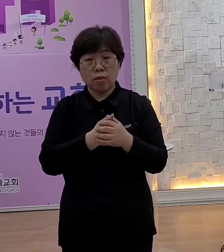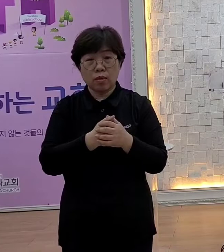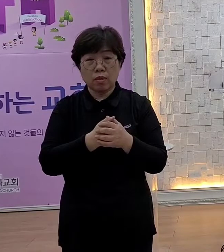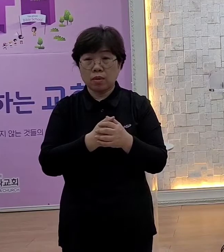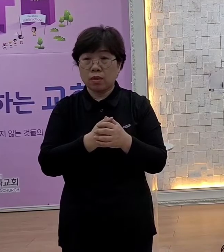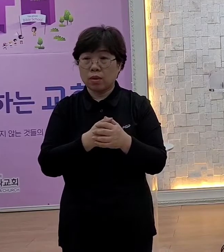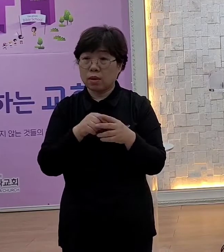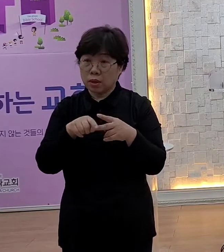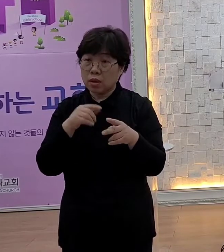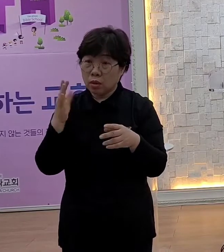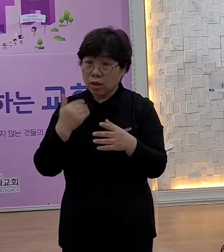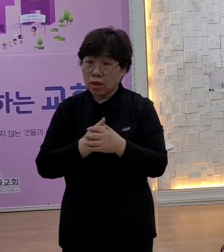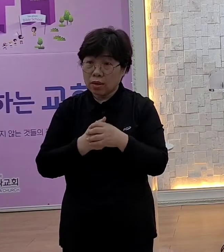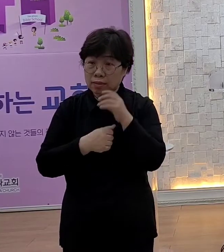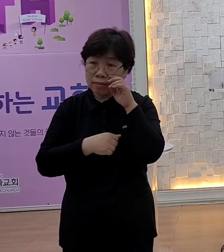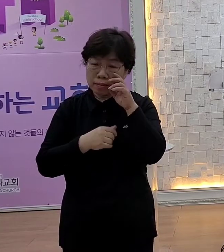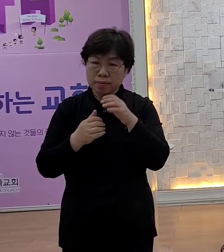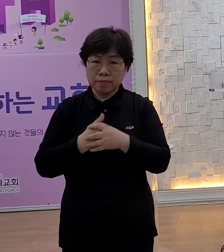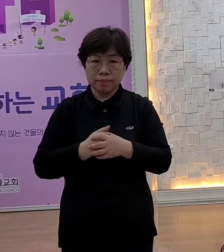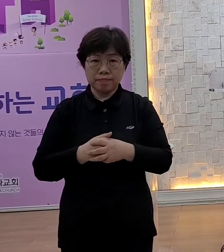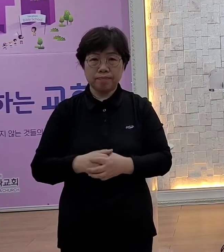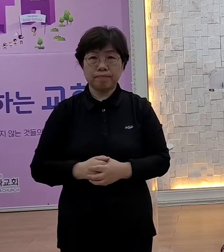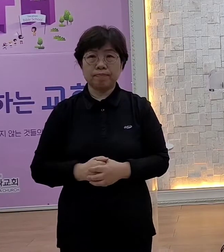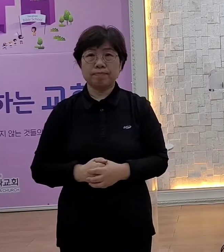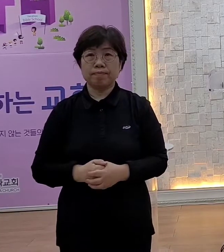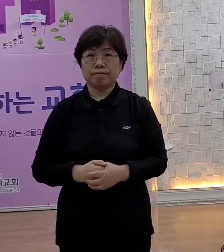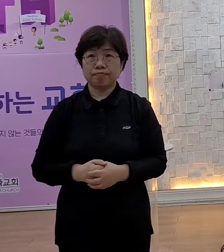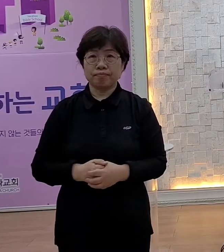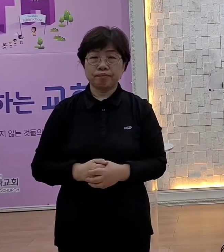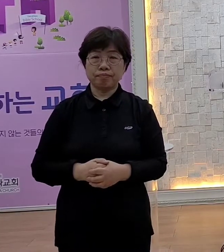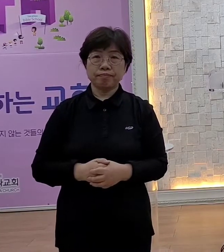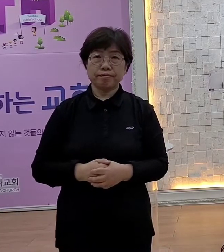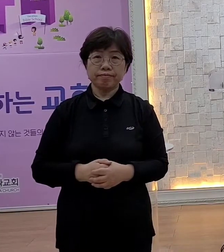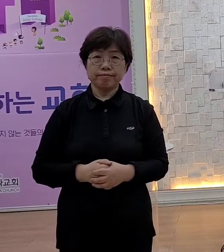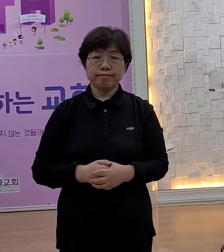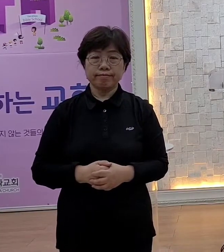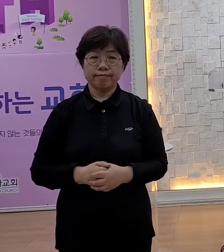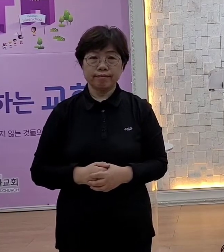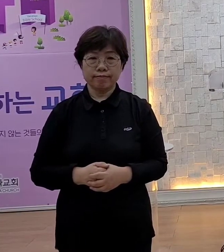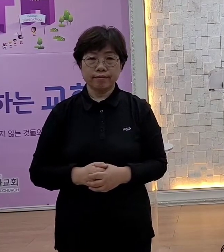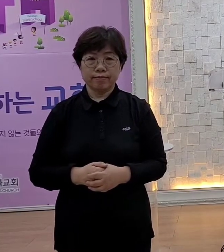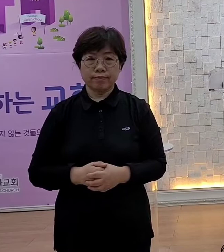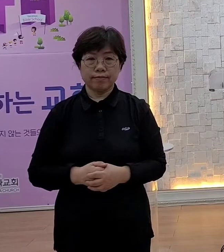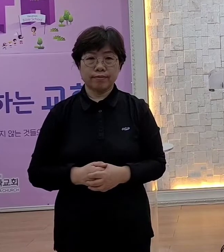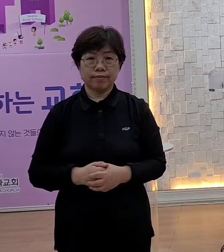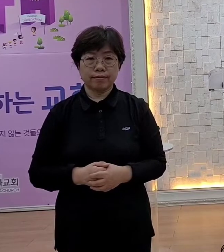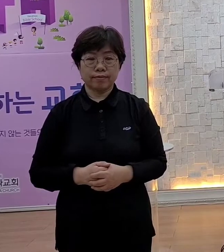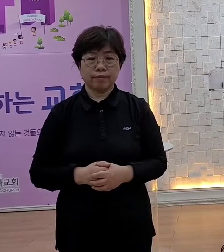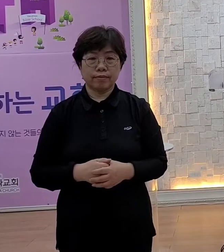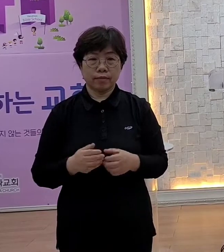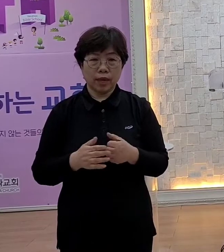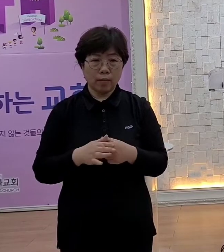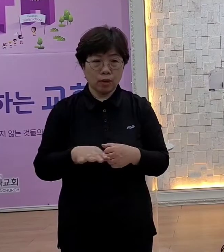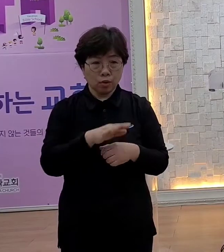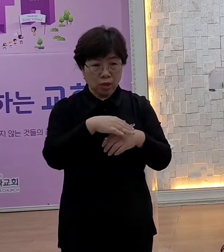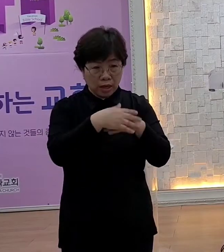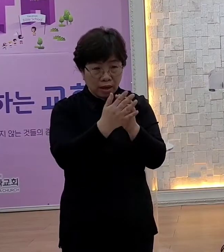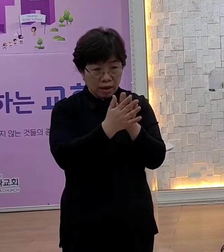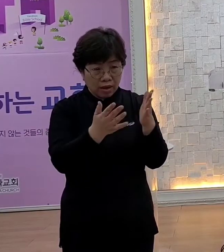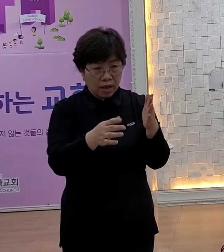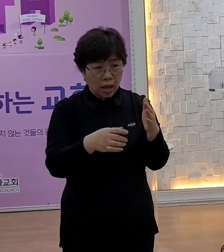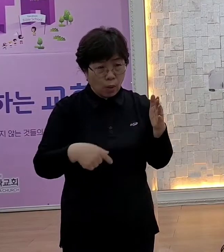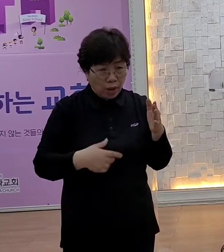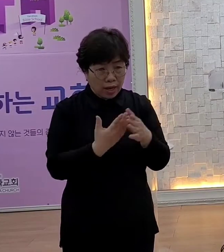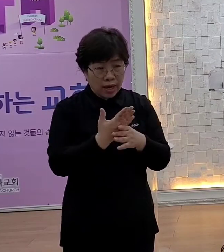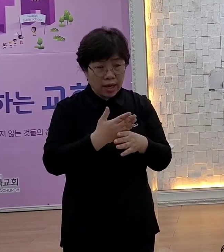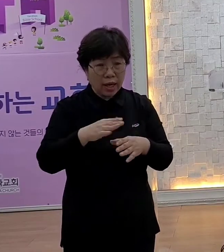또 더 놀라운, 제 말이 굳이 틀린 것처럼 보이는 중요한 이야기가 하나 더 남아있어요. 뭐냐? 그럼